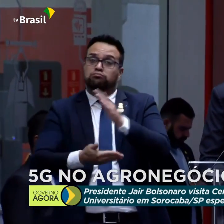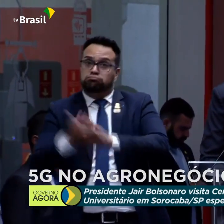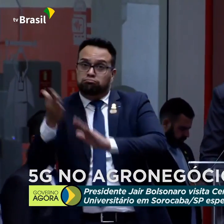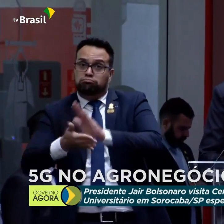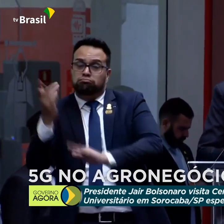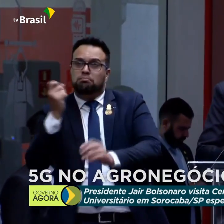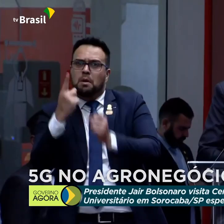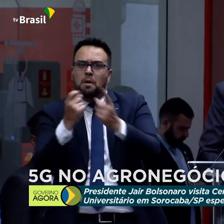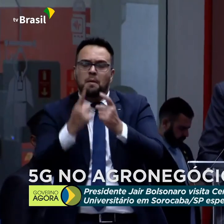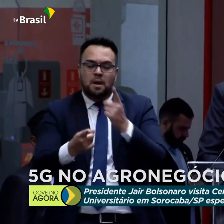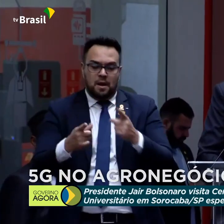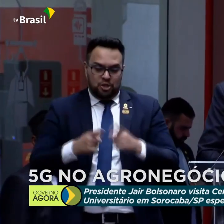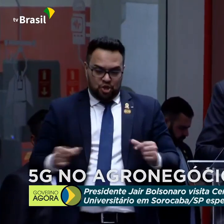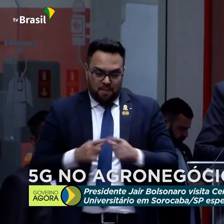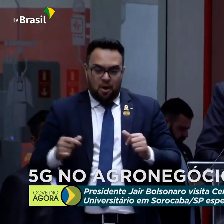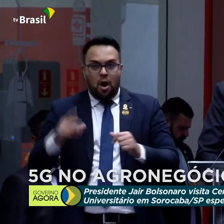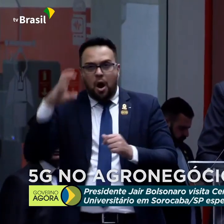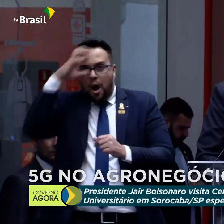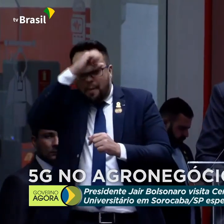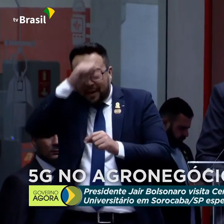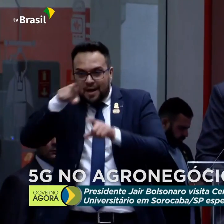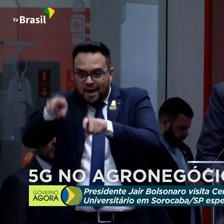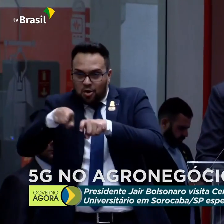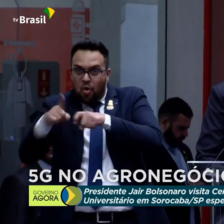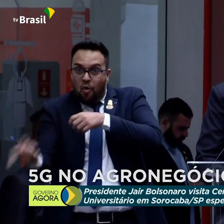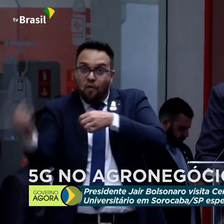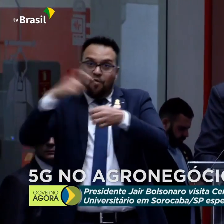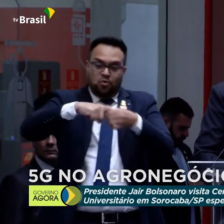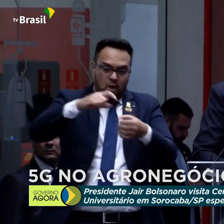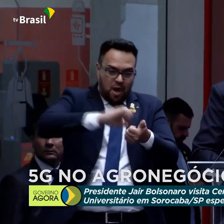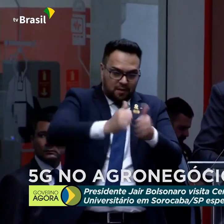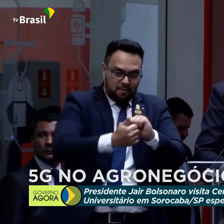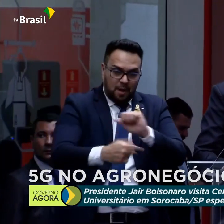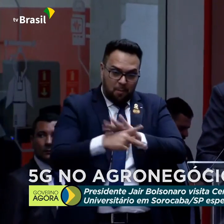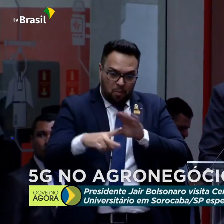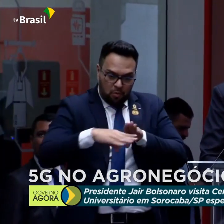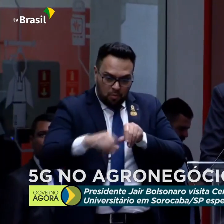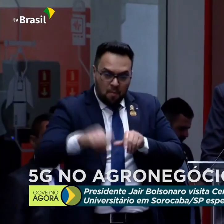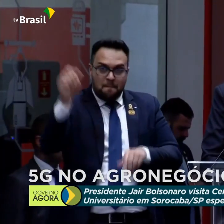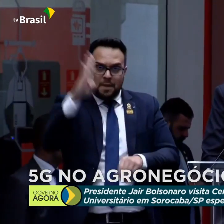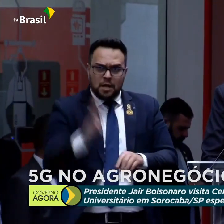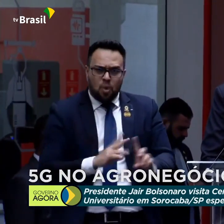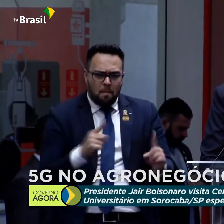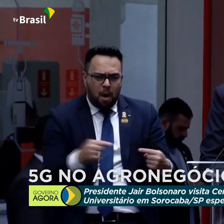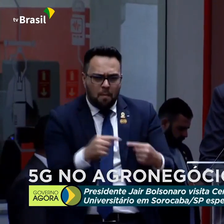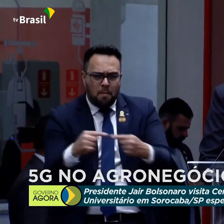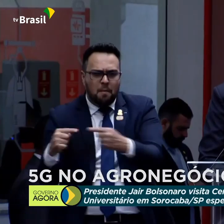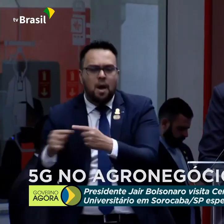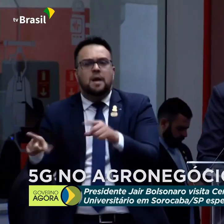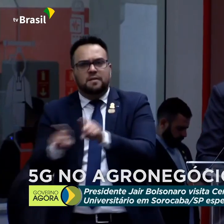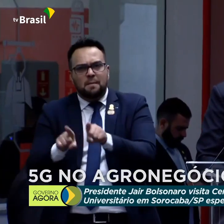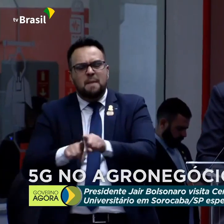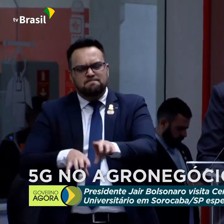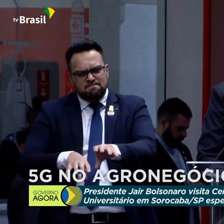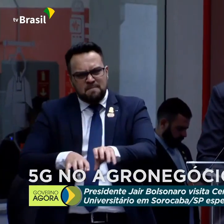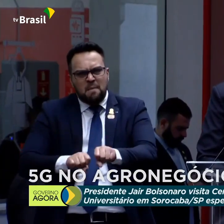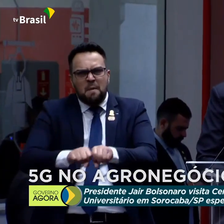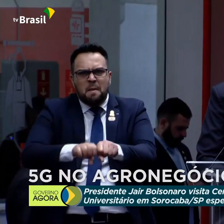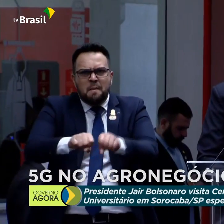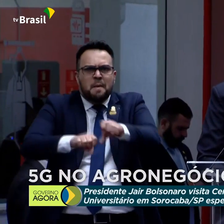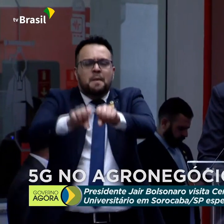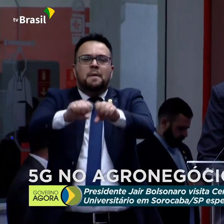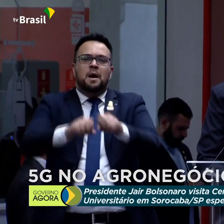a agricultura, voltar para cá, fazer as devidas adaptações e desbravar, romper fronteiras, como a